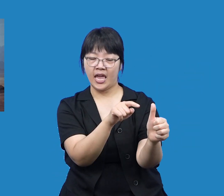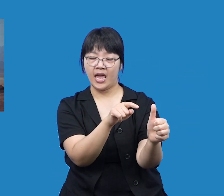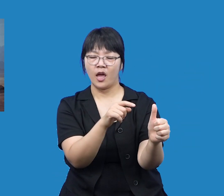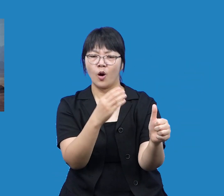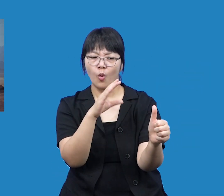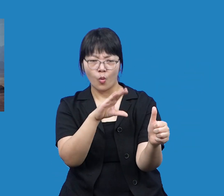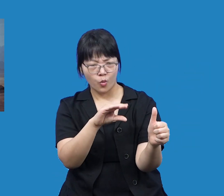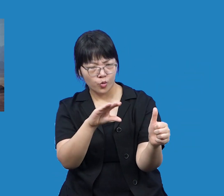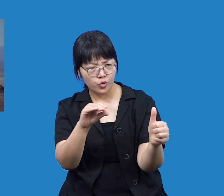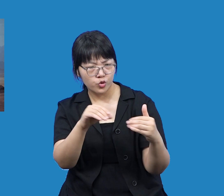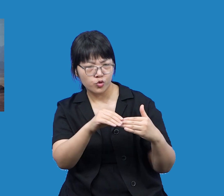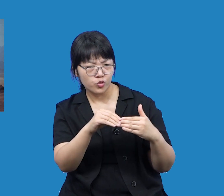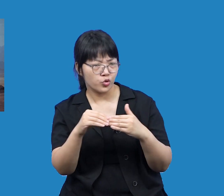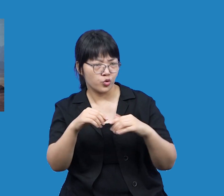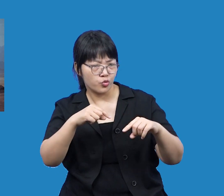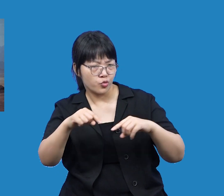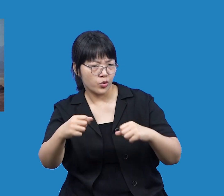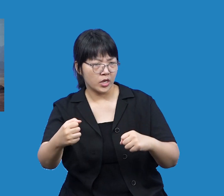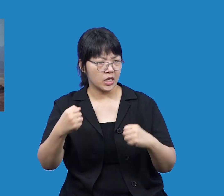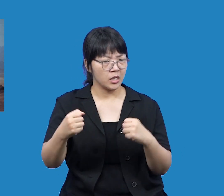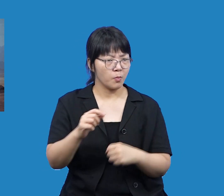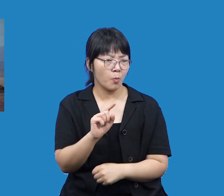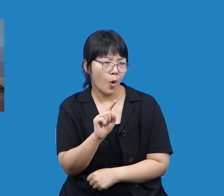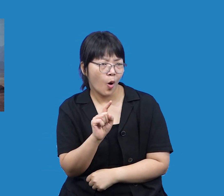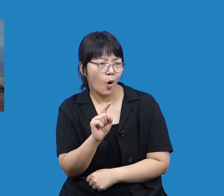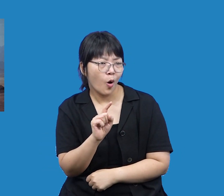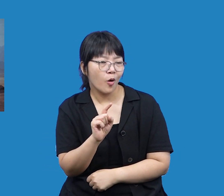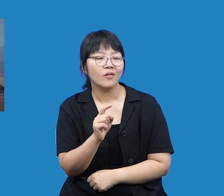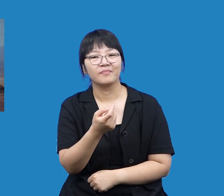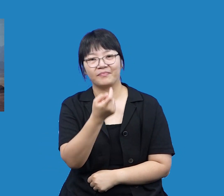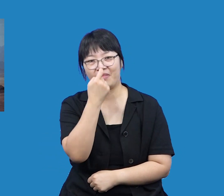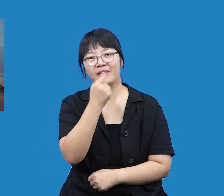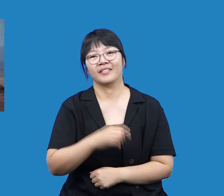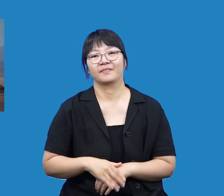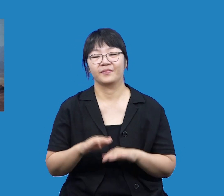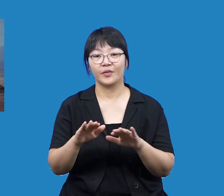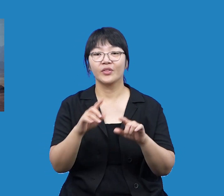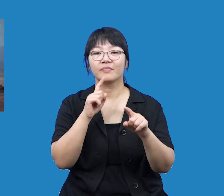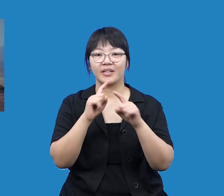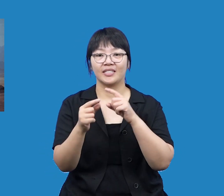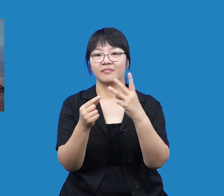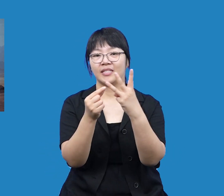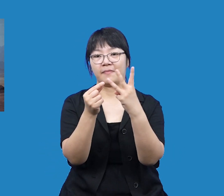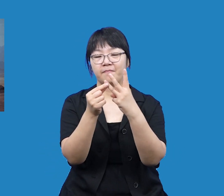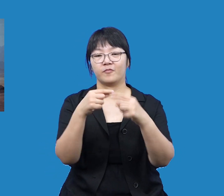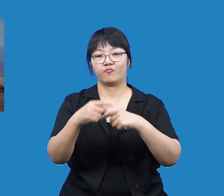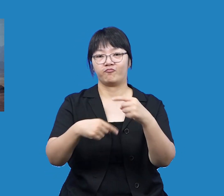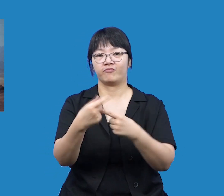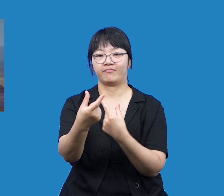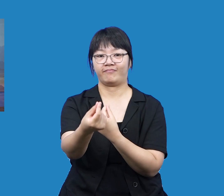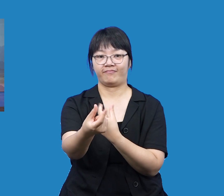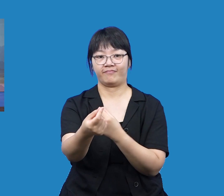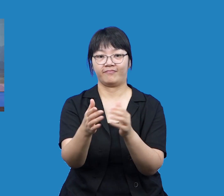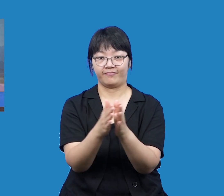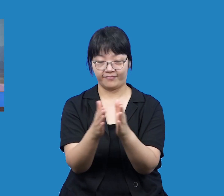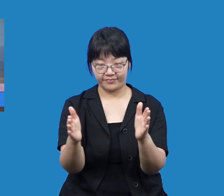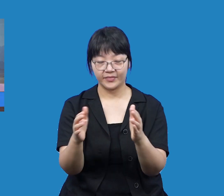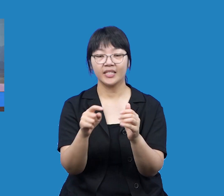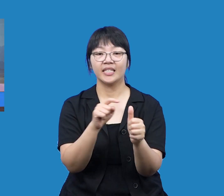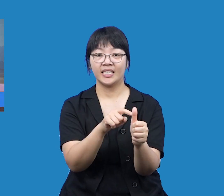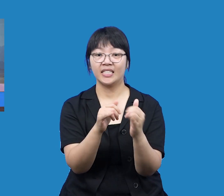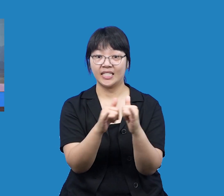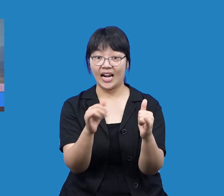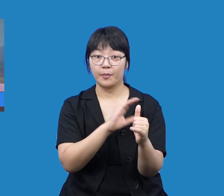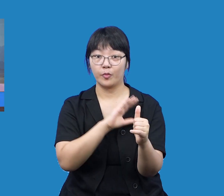온유의 리더십을 발견합니다. 오늘 본문 3절을 같이 읽겠습니다. 다 같이 시작. 이